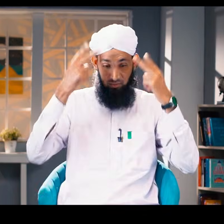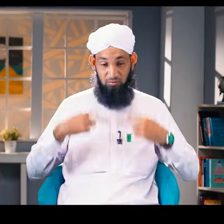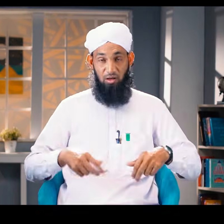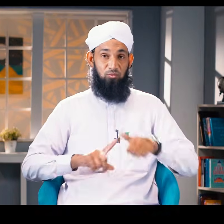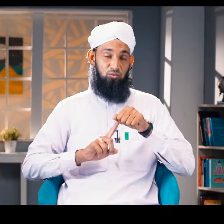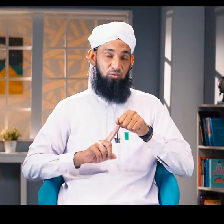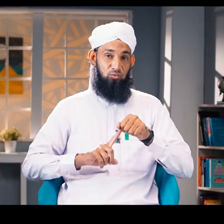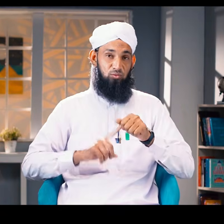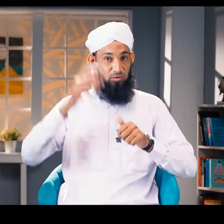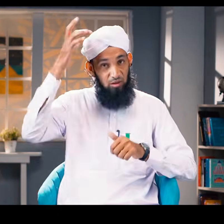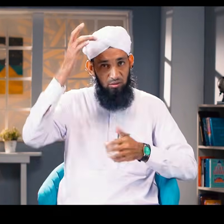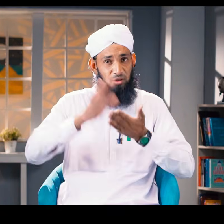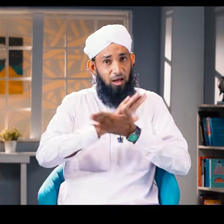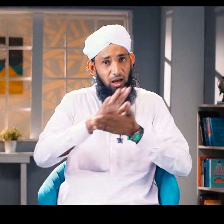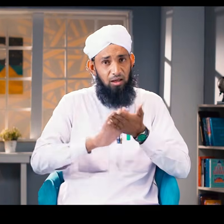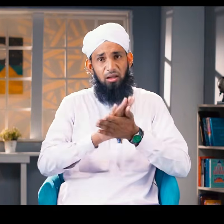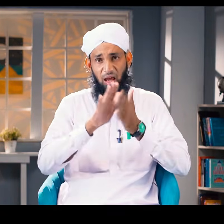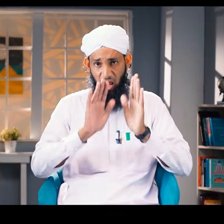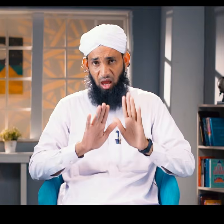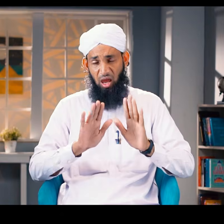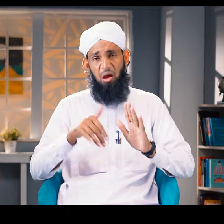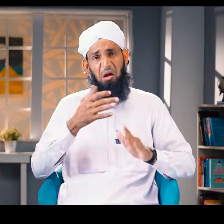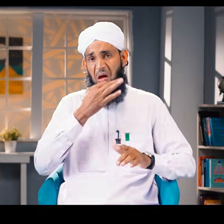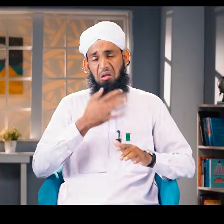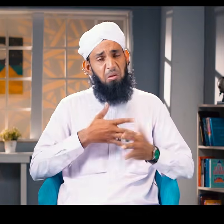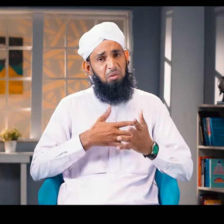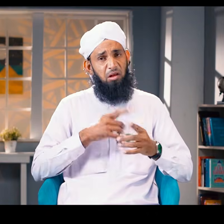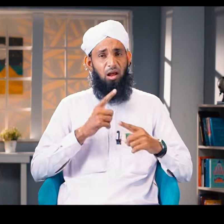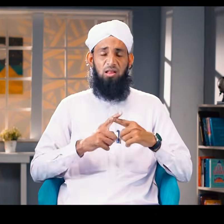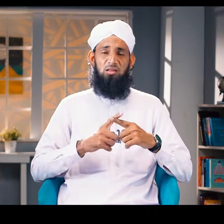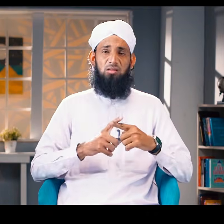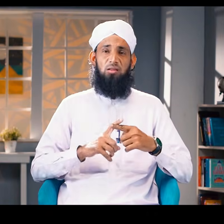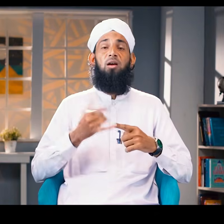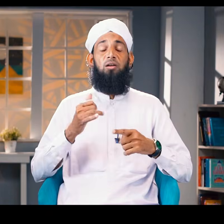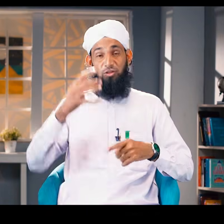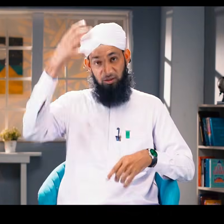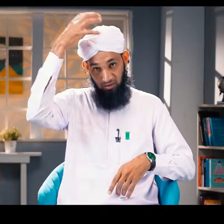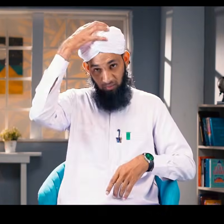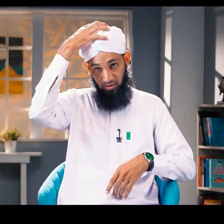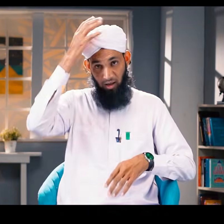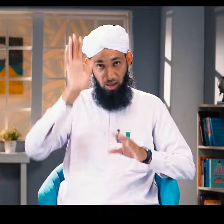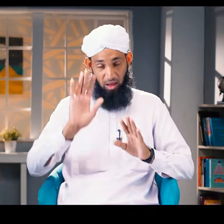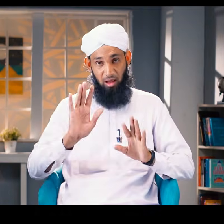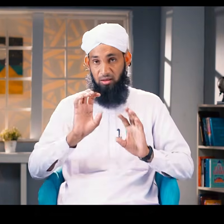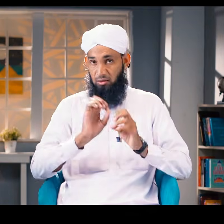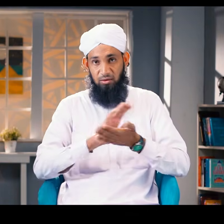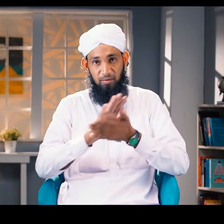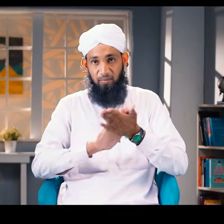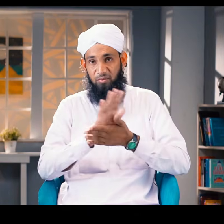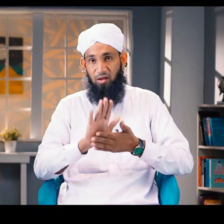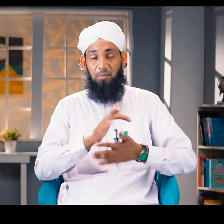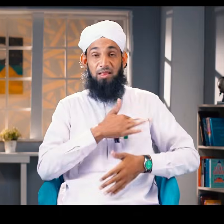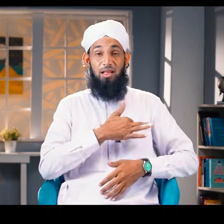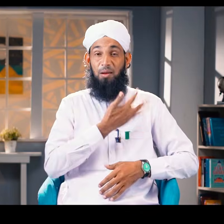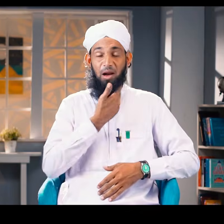سر پڑھنا۔ اور اگر نماز ننگے سر پڑھنے سے دل زیادہ جمتا ہے نماز میں، خشوع و خضوع جس کو بولتے